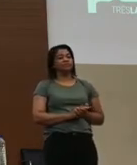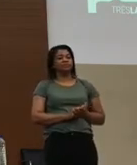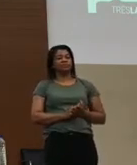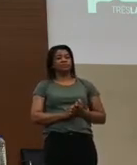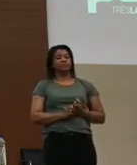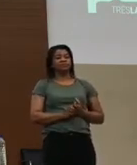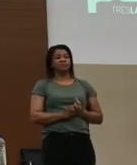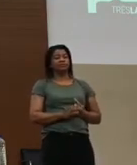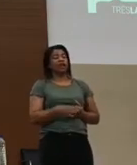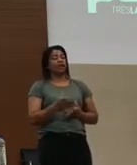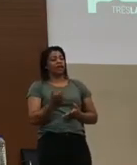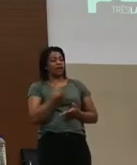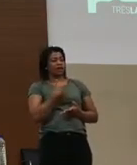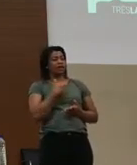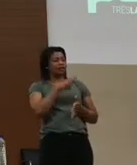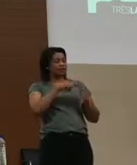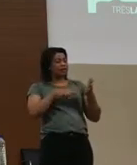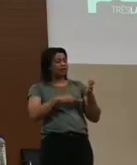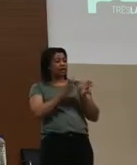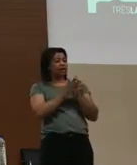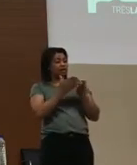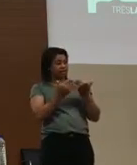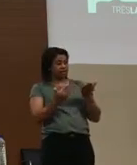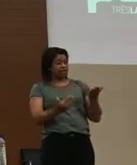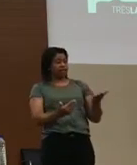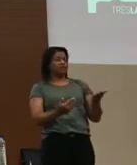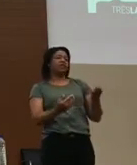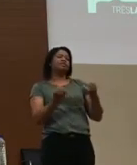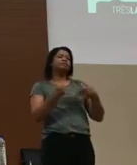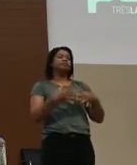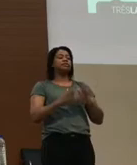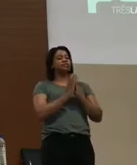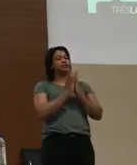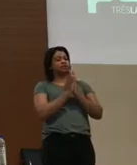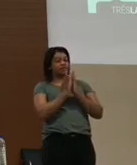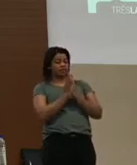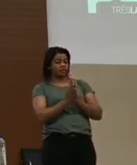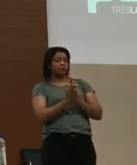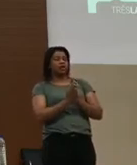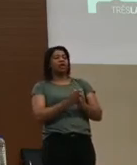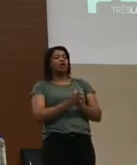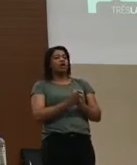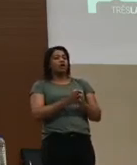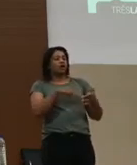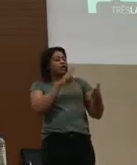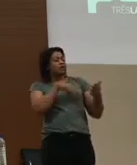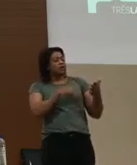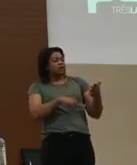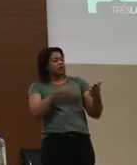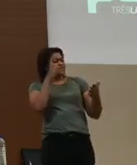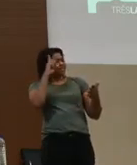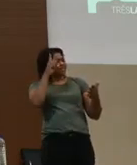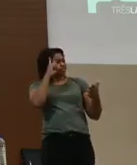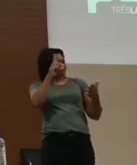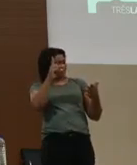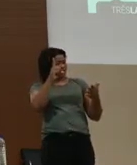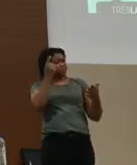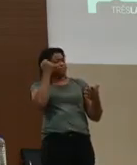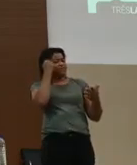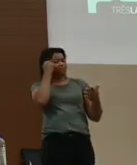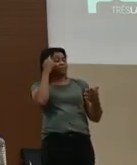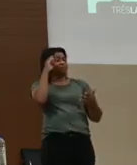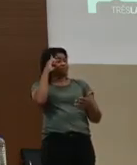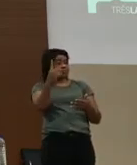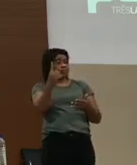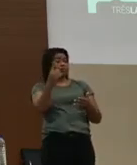tem um livro que eu estou lendo que fala sobre oração, um livro devocional, muito bom por sinal.